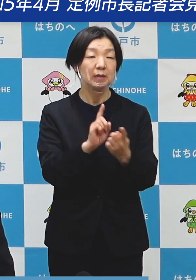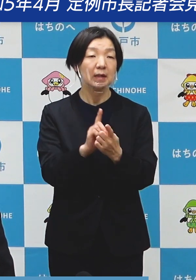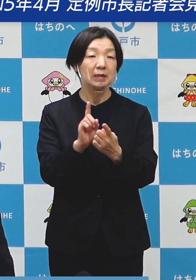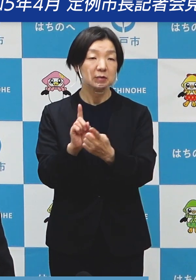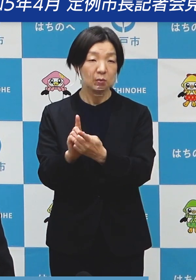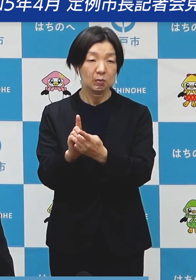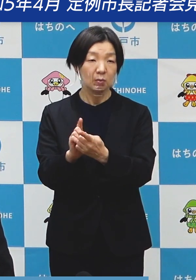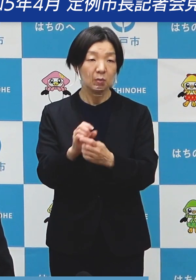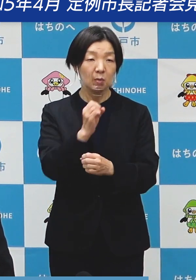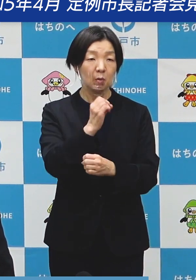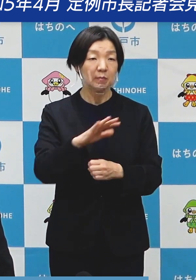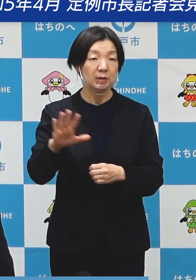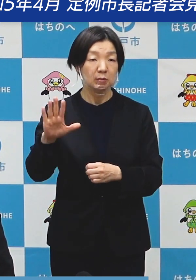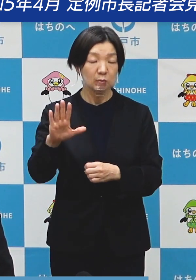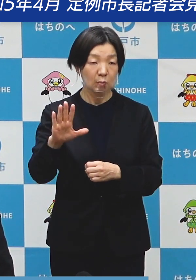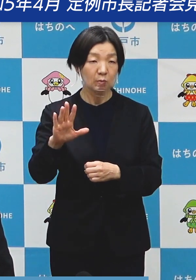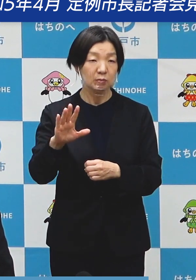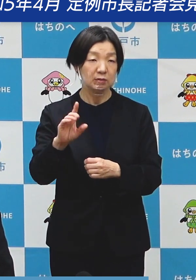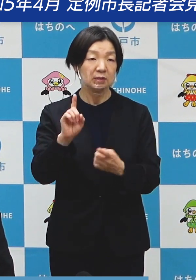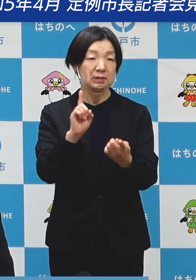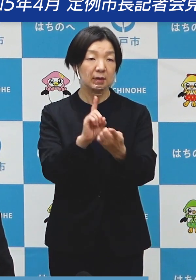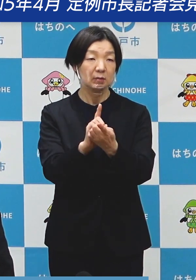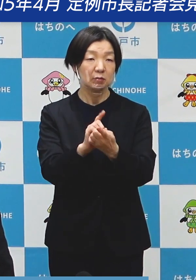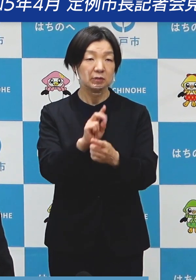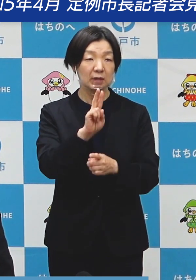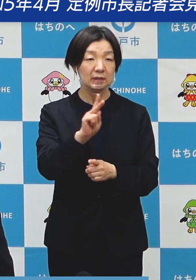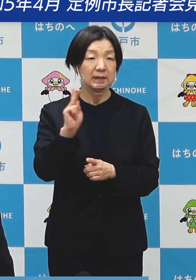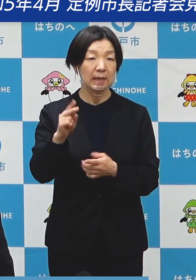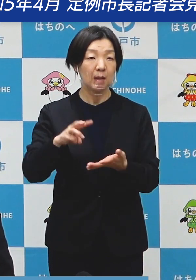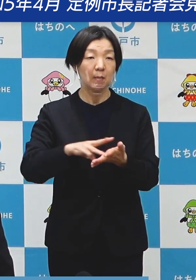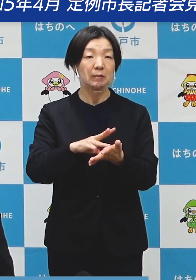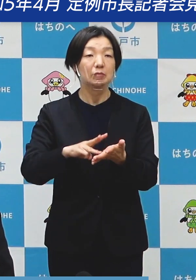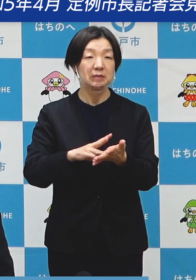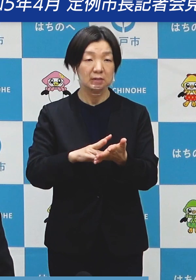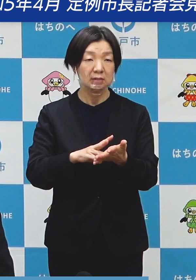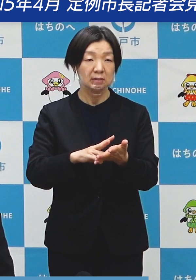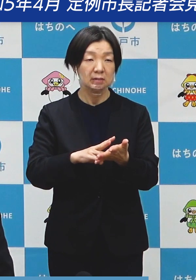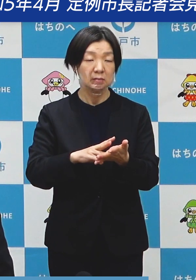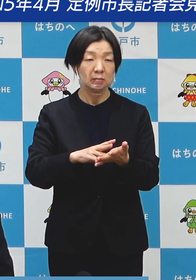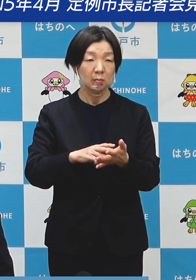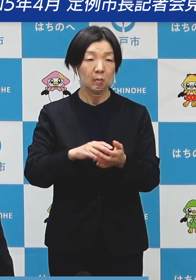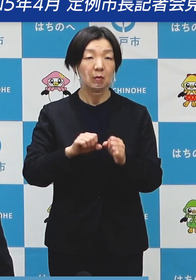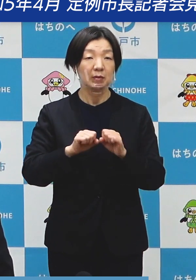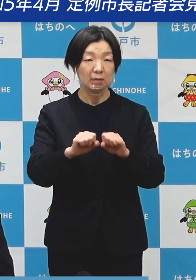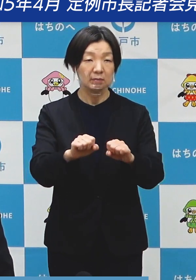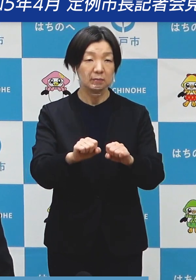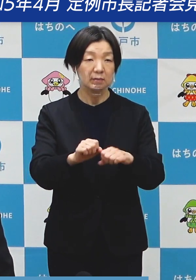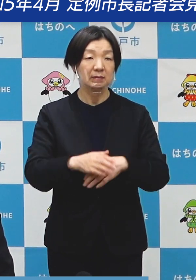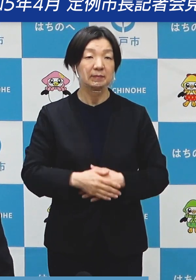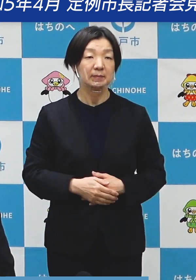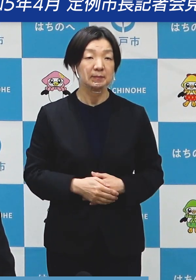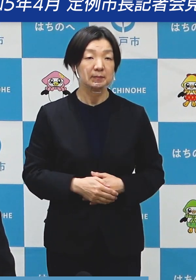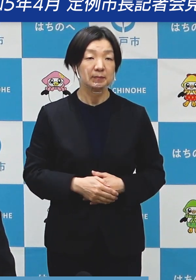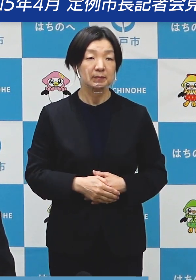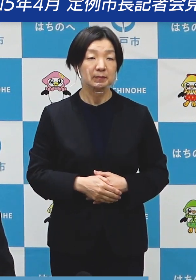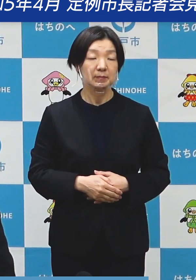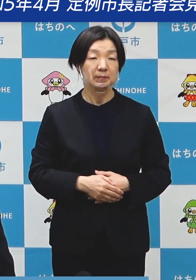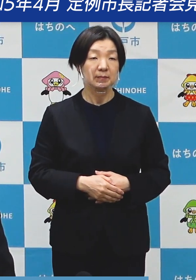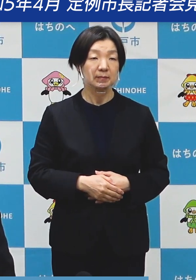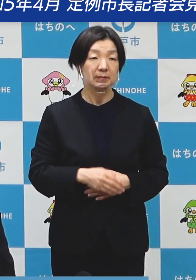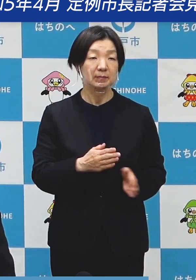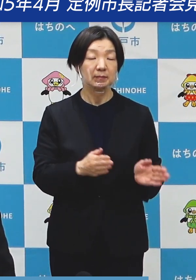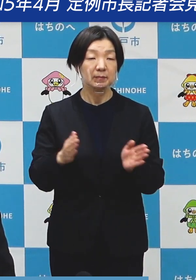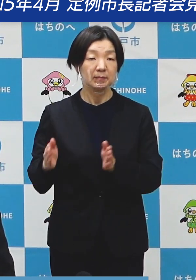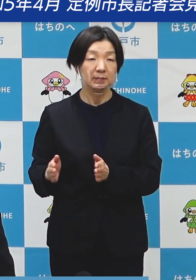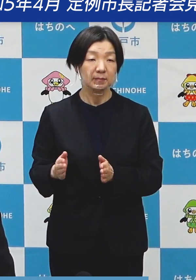オミクロン株に対応した2かワクチンを使用して実施することとされております一方